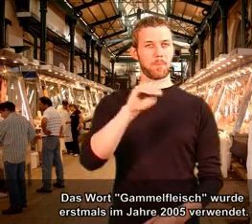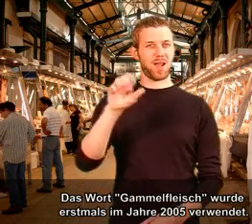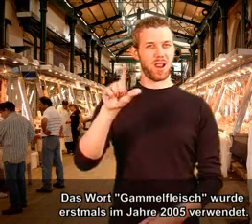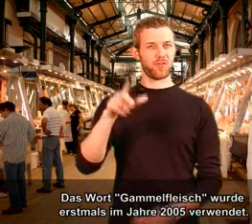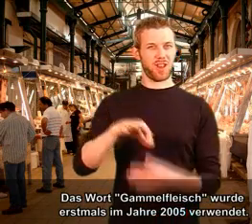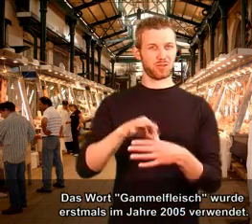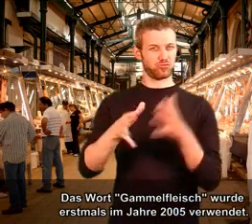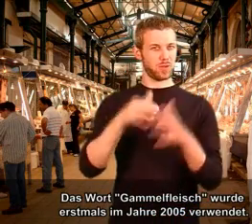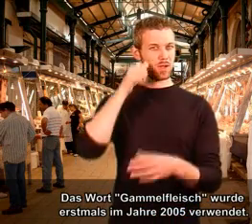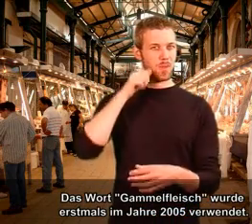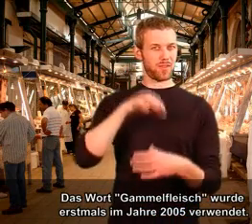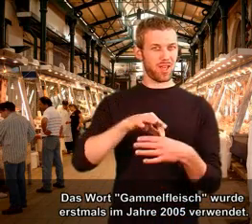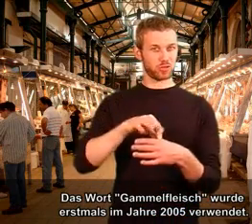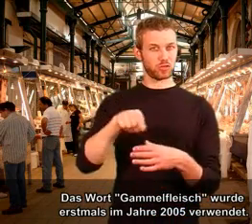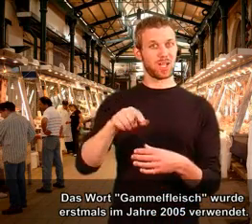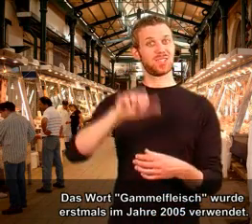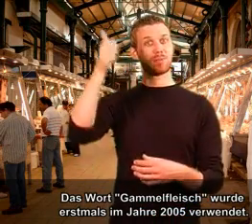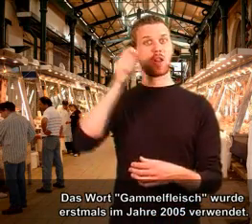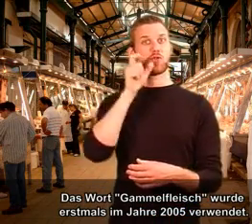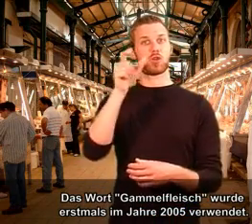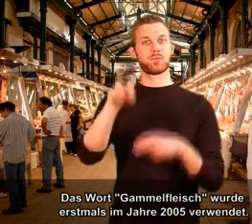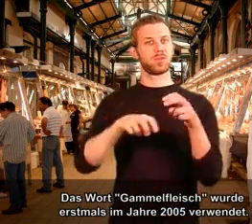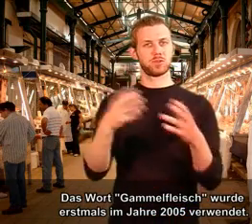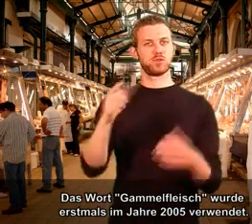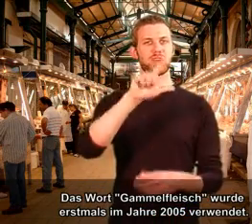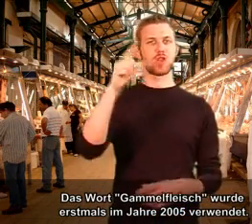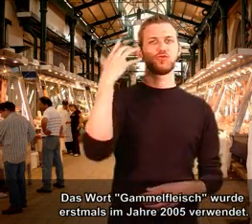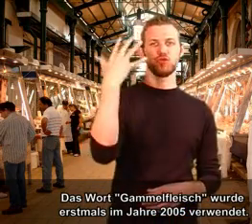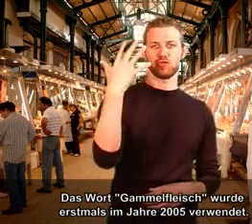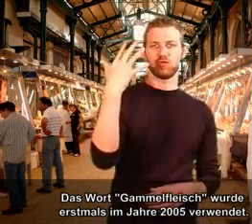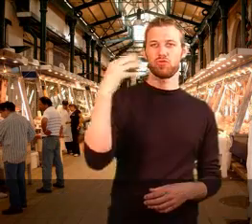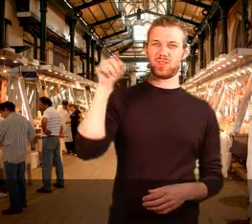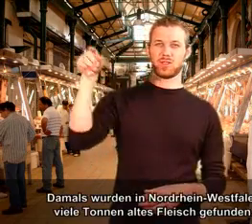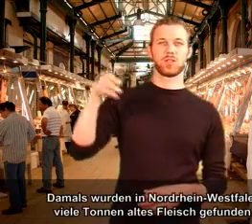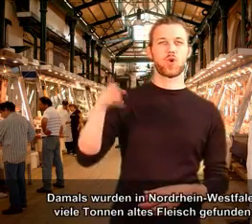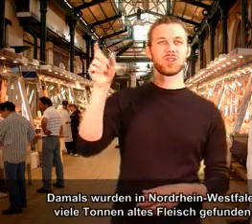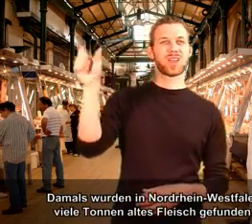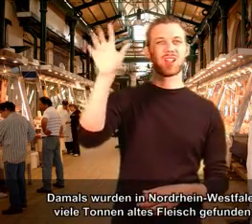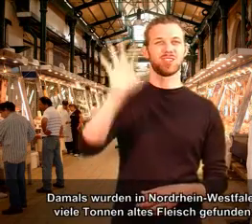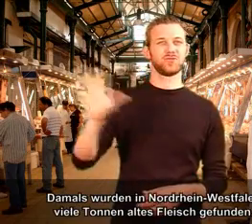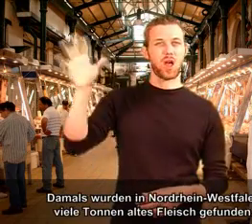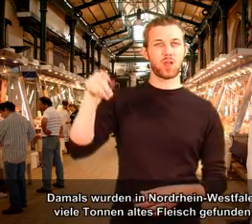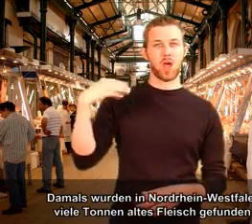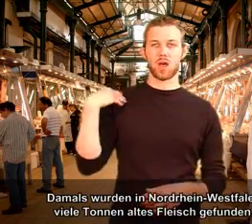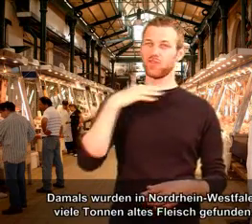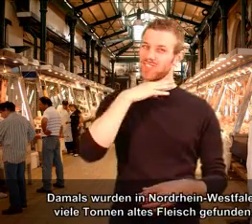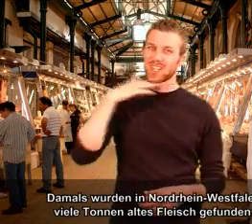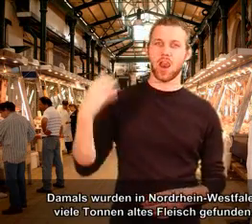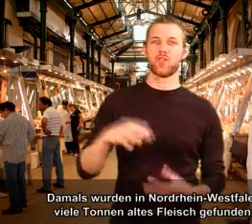Das Wort Gammelfleisch wurde erstmals im Jahre 2005 verwendet. Damals wurden in Nordrhein-Westfalen viele